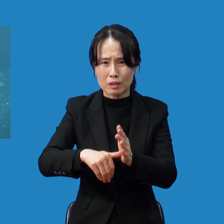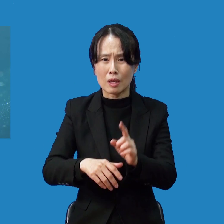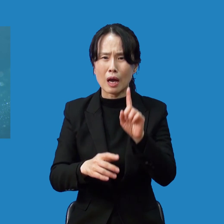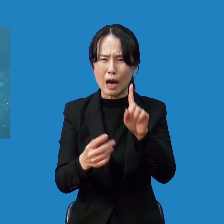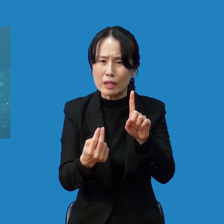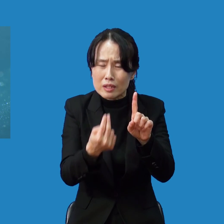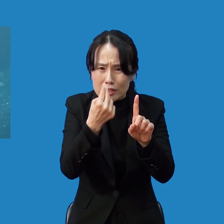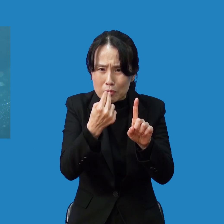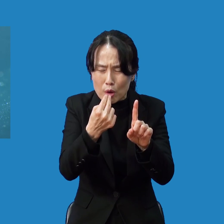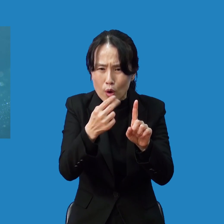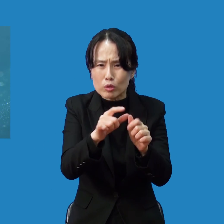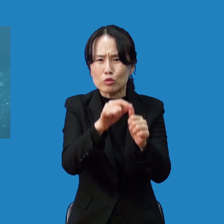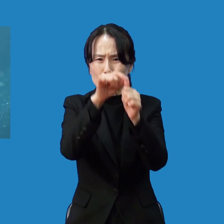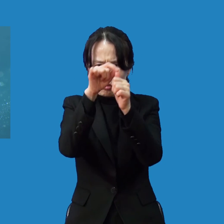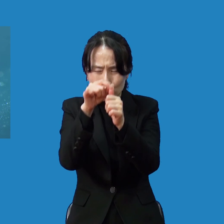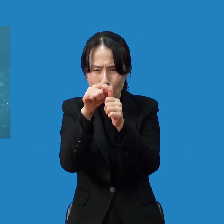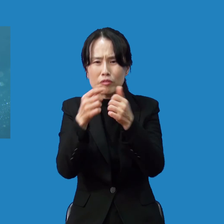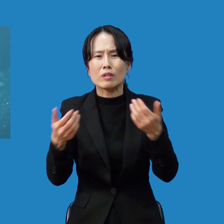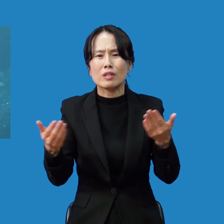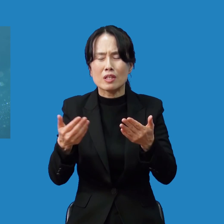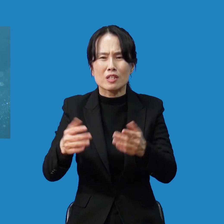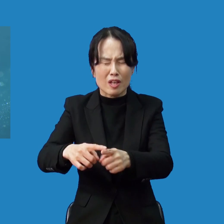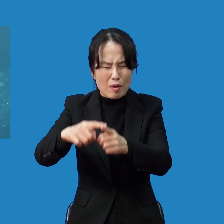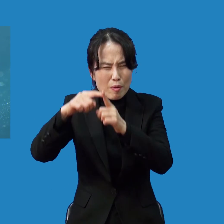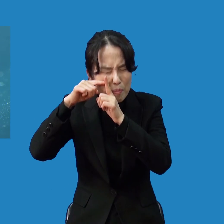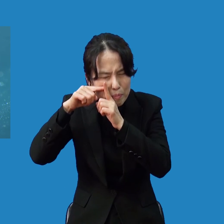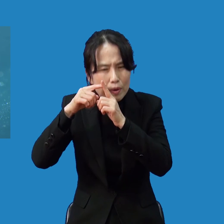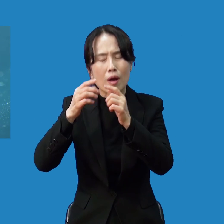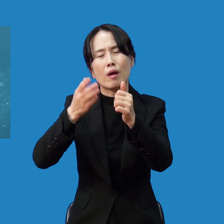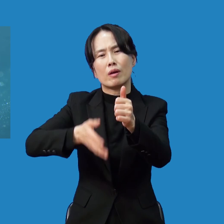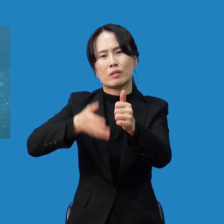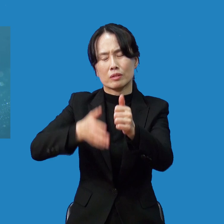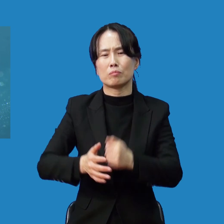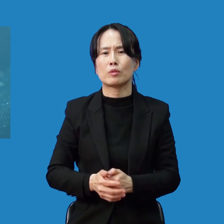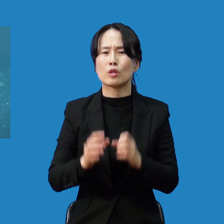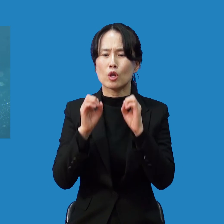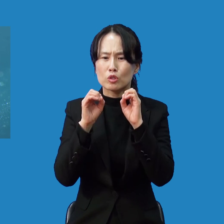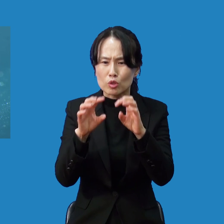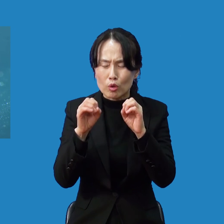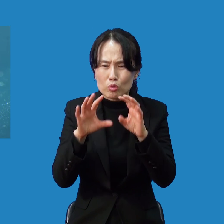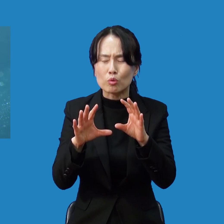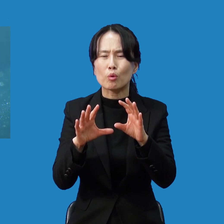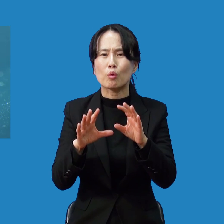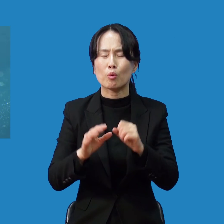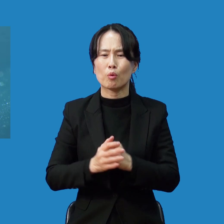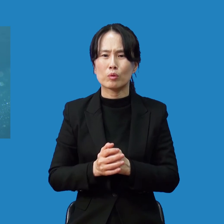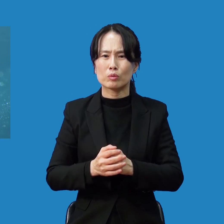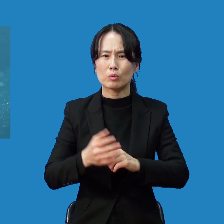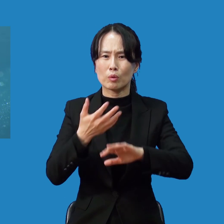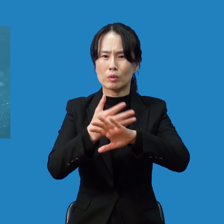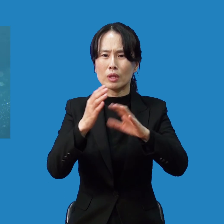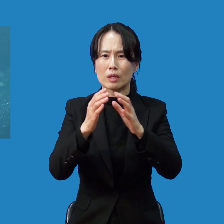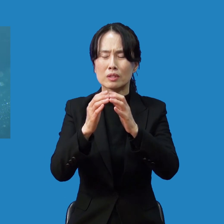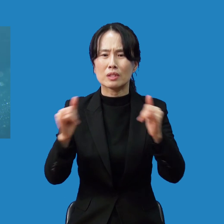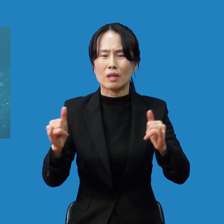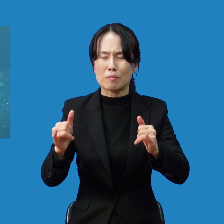일에 목숨을 걸어야죠. 전도와 선교에 이웃 섬기고 사랑하고 변혁시키는 일에 목숨을